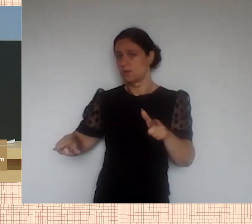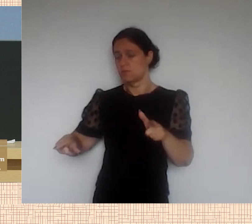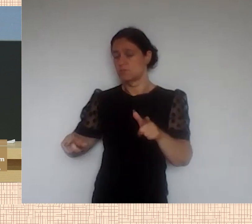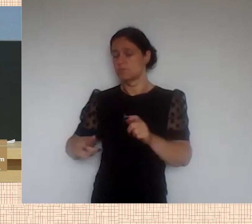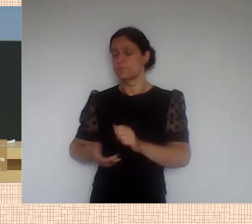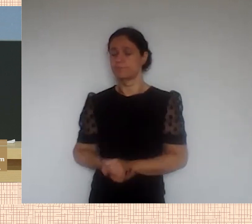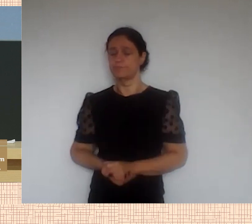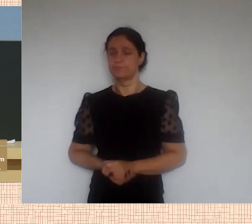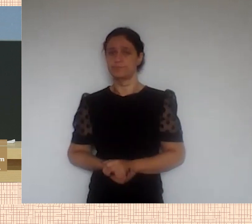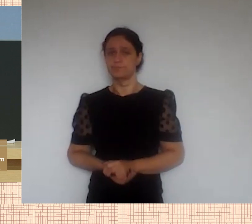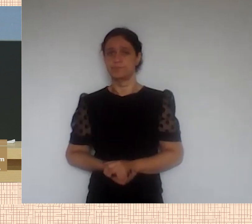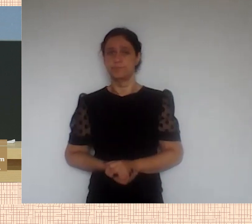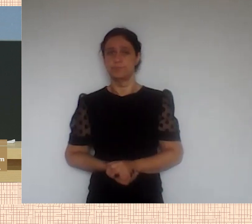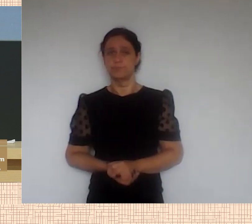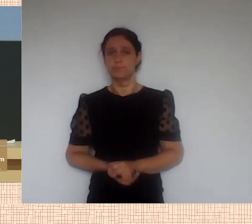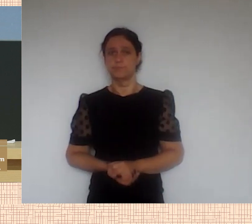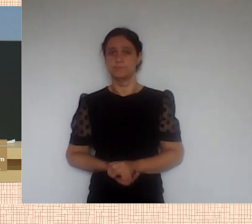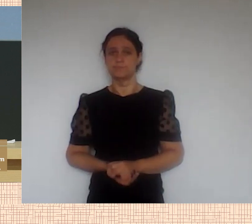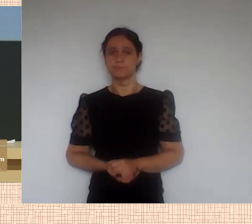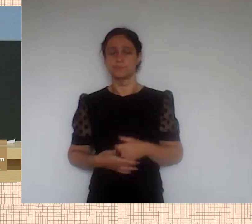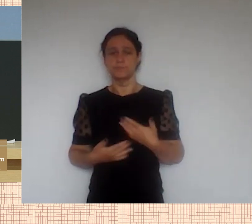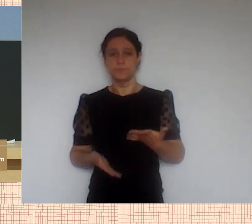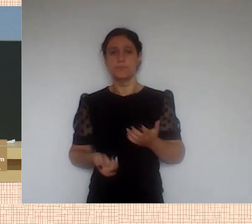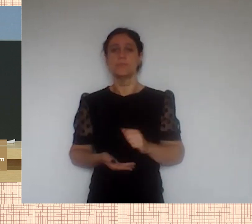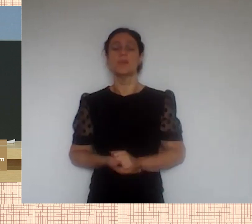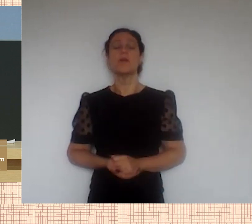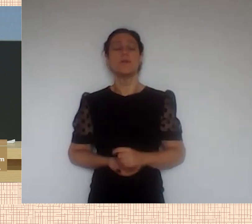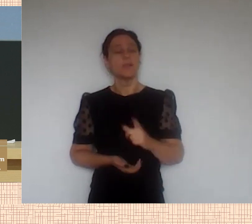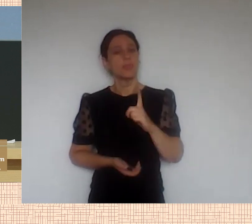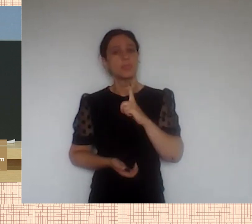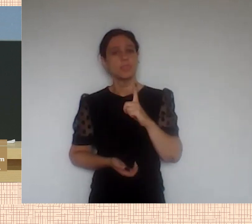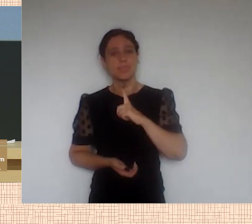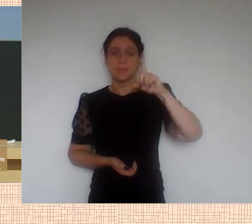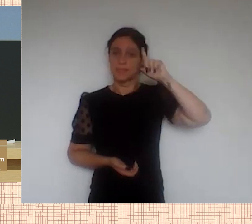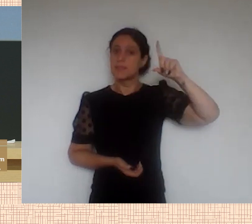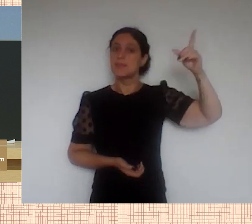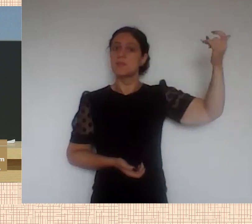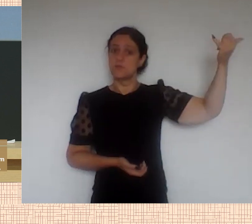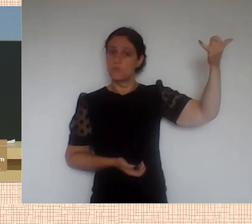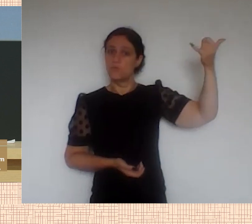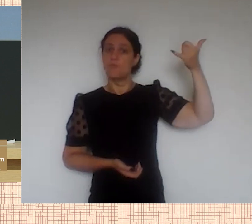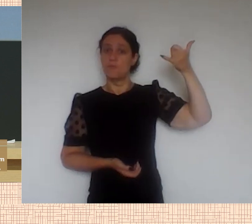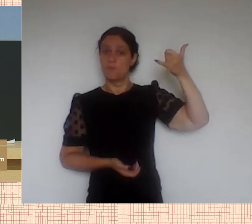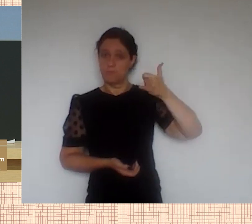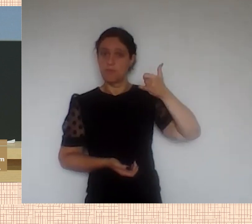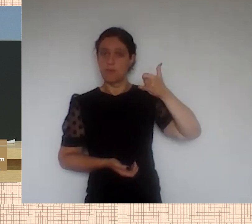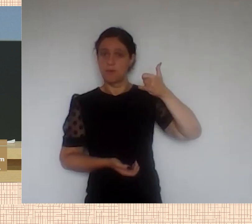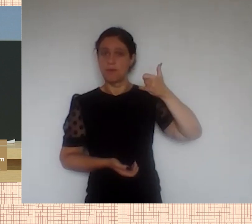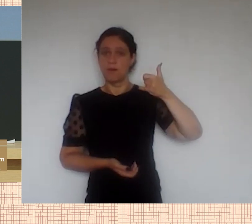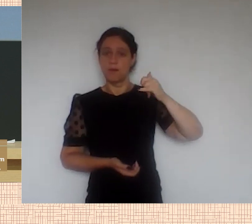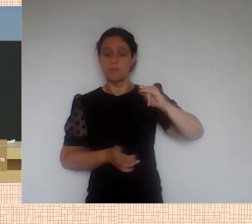meio do apóstolo, não deixe que os outros ensinem outra coisa.